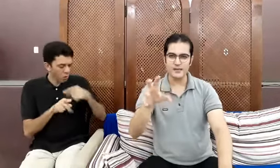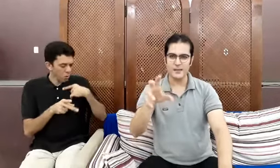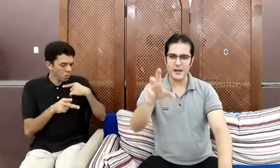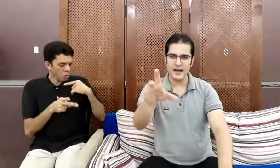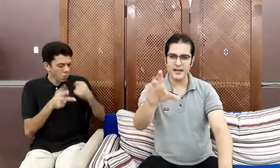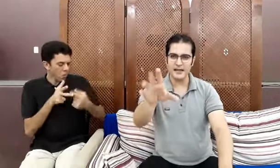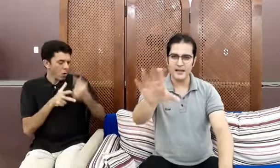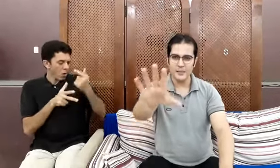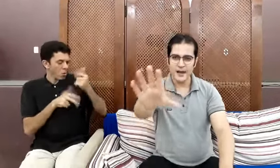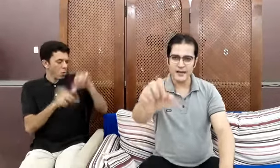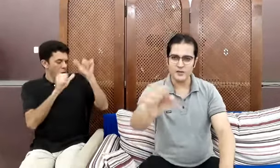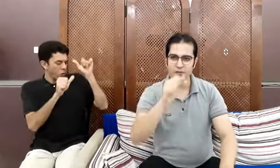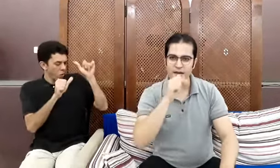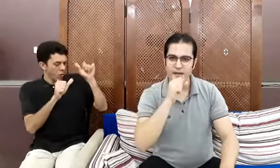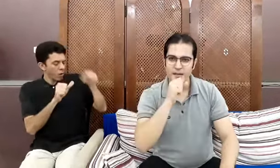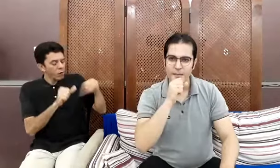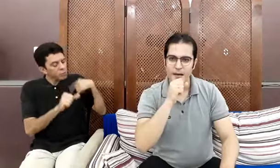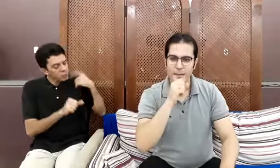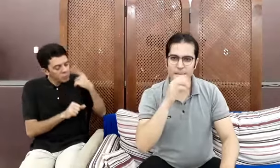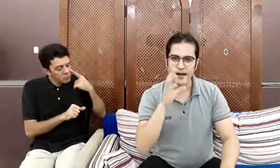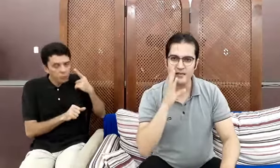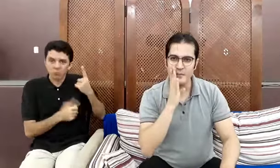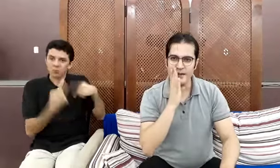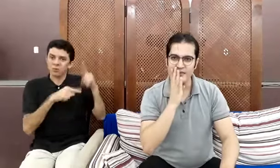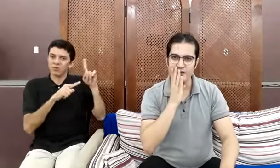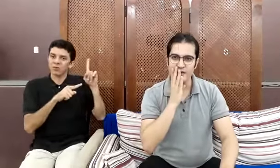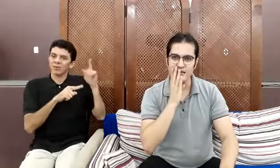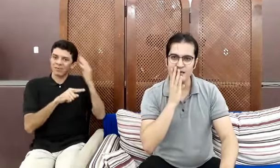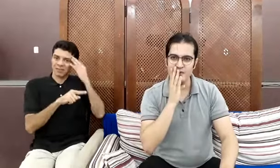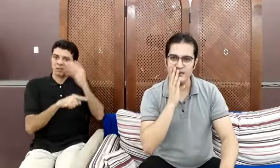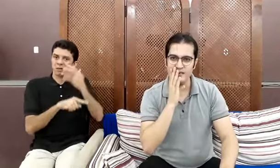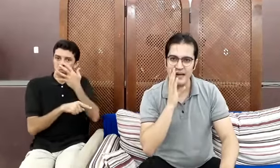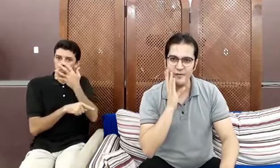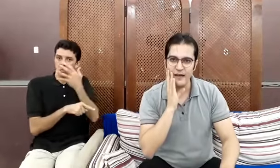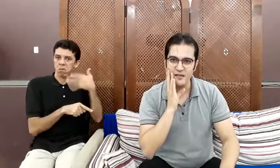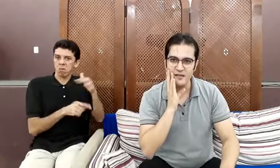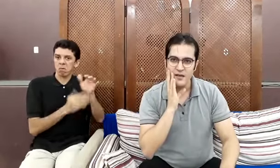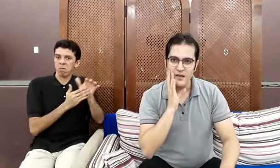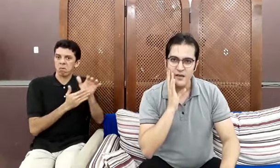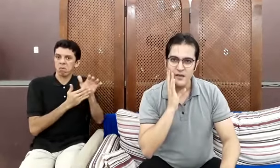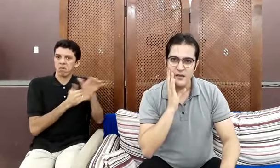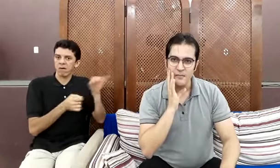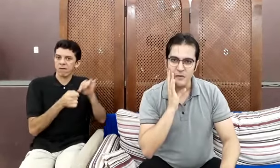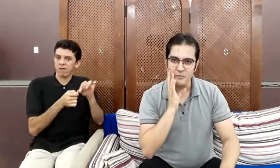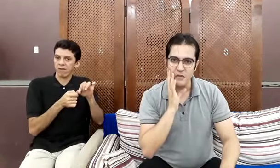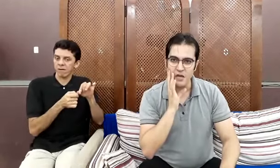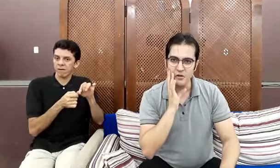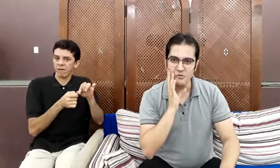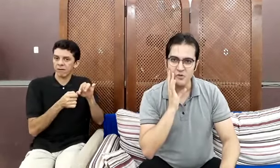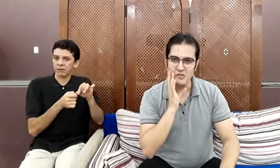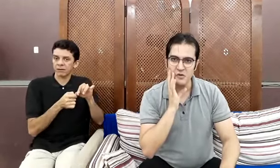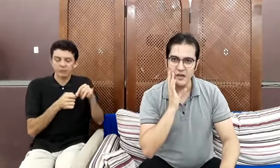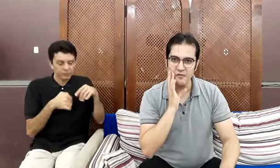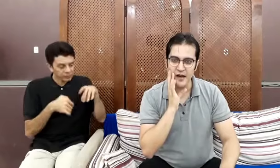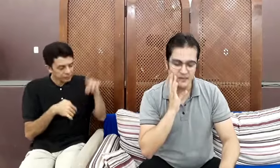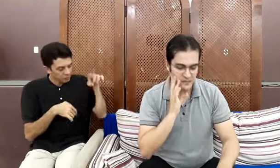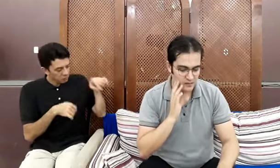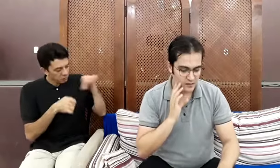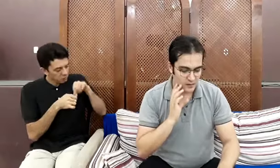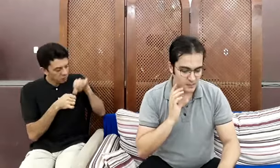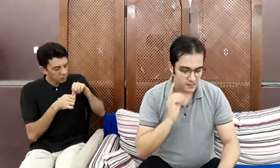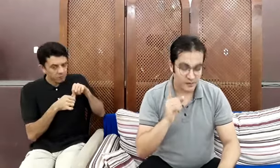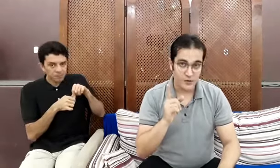coisa aí, peraí, deixa eu ver. Rapaz, que impressionante isso que esse cara faz. Deus, olha só o que ele